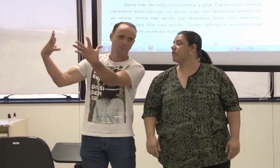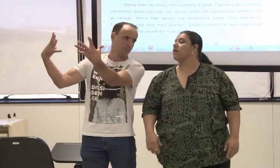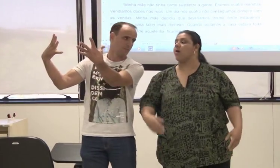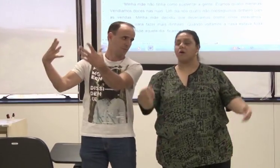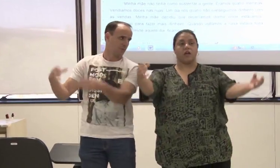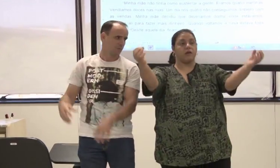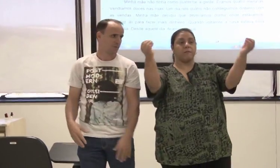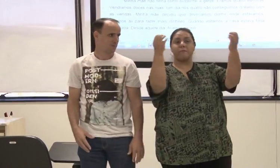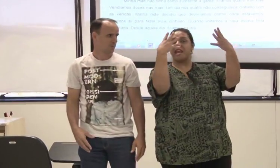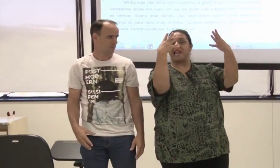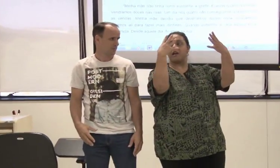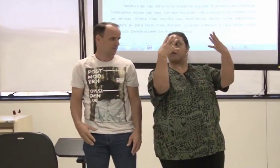Ok. Brilha.